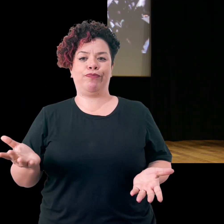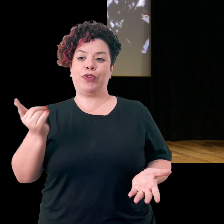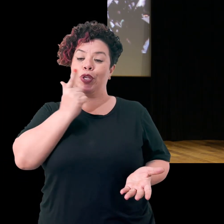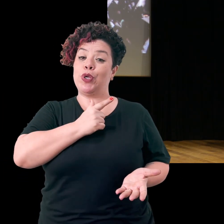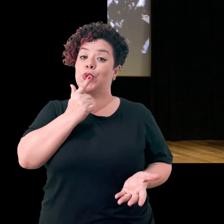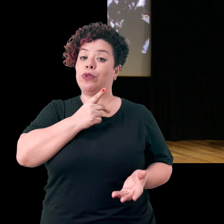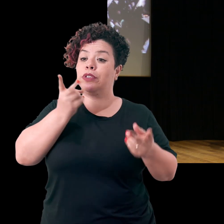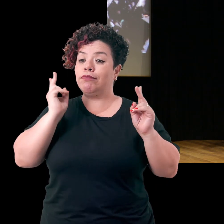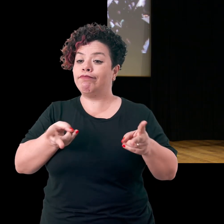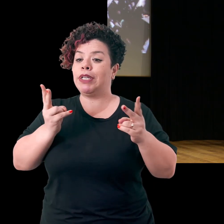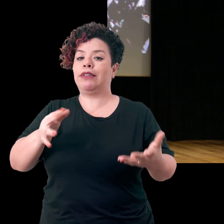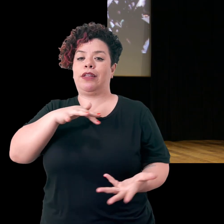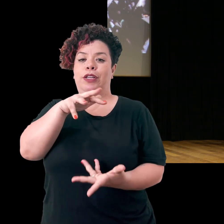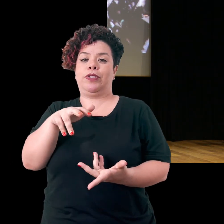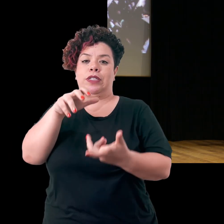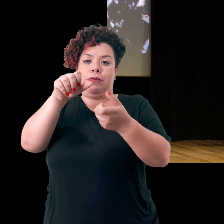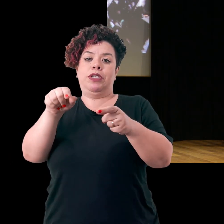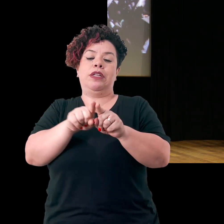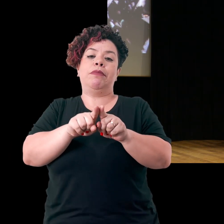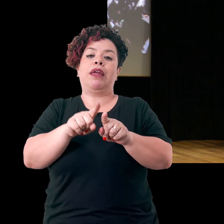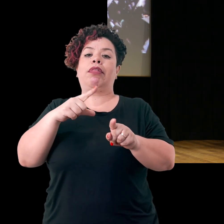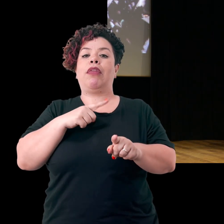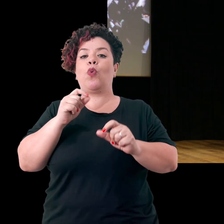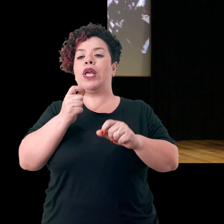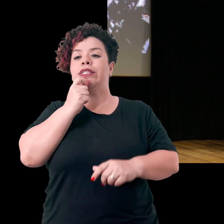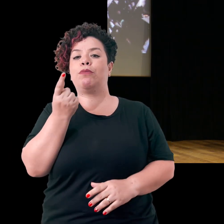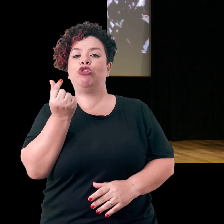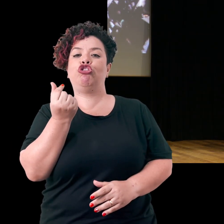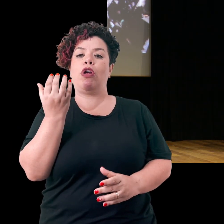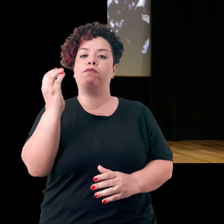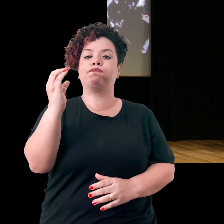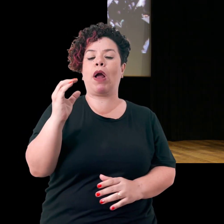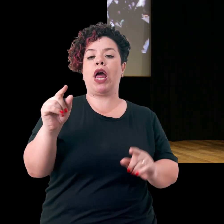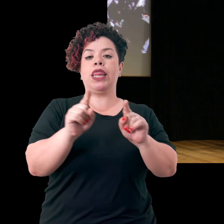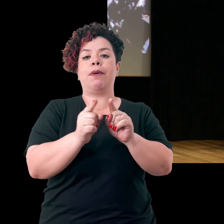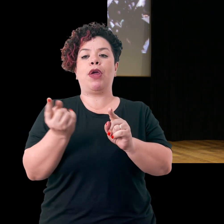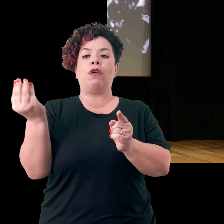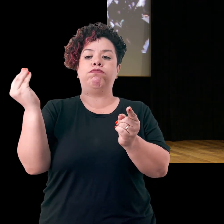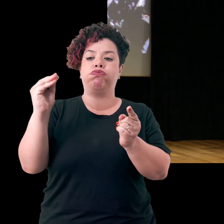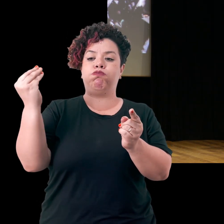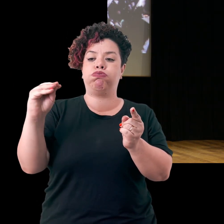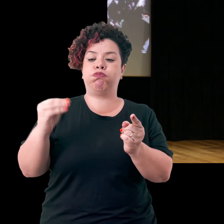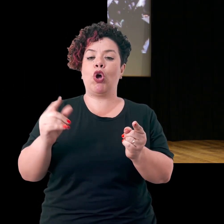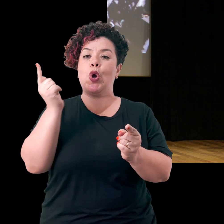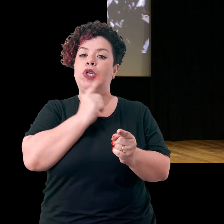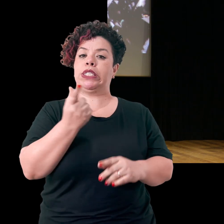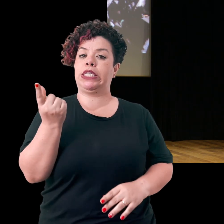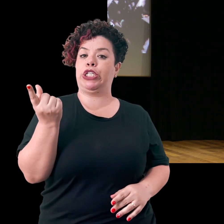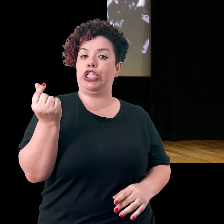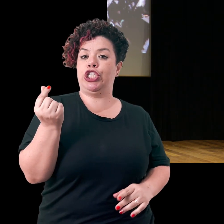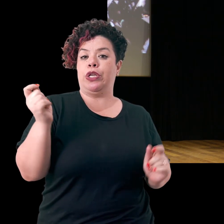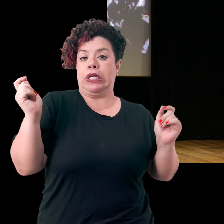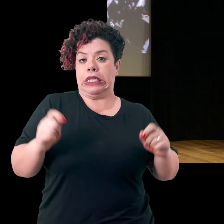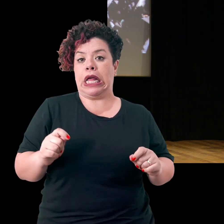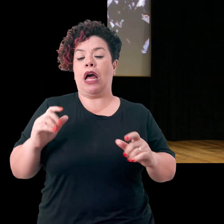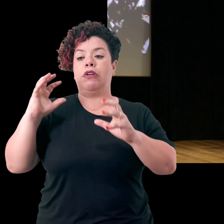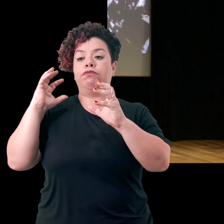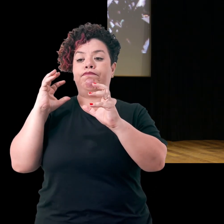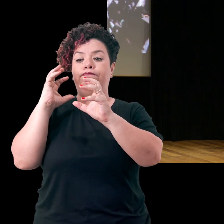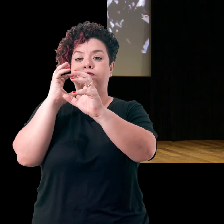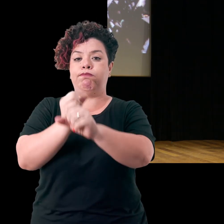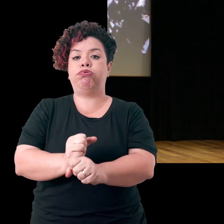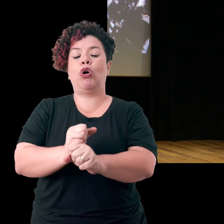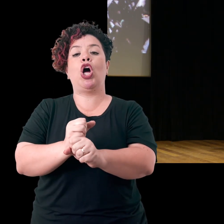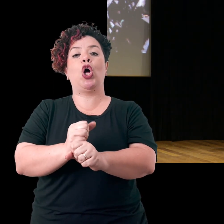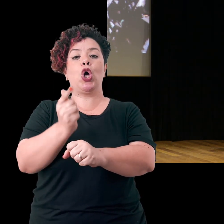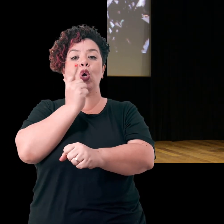promover sustentabilidade. De repente, a partir desses créditos, né, de carbono, você conseguir ter um saldo, né, ter uma quantidade de